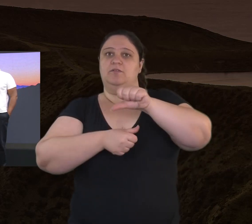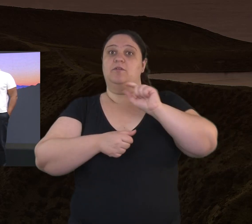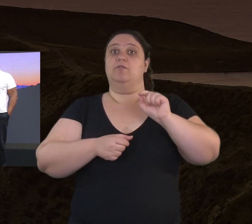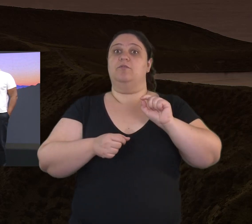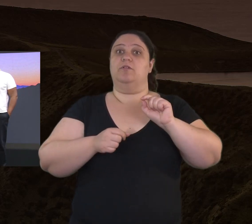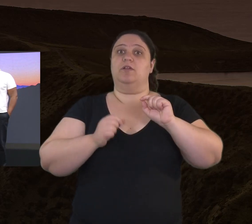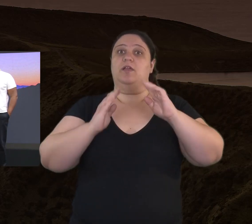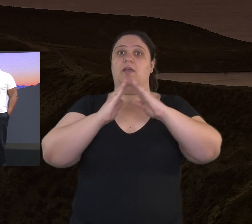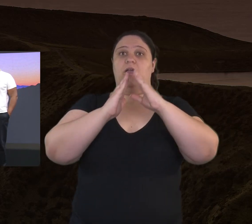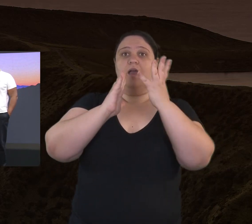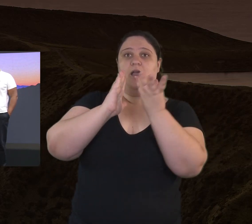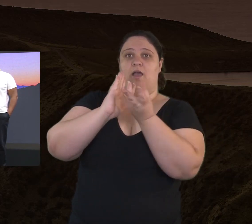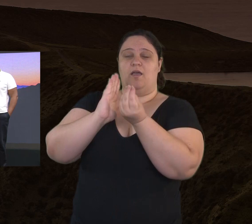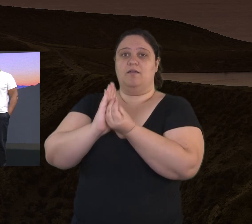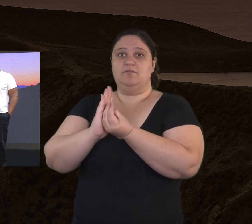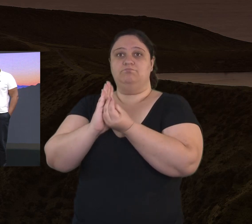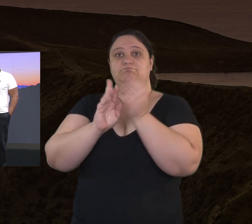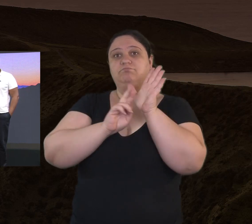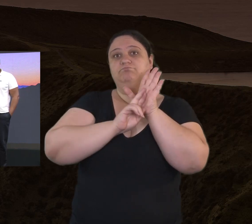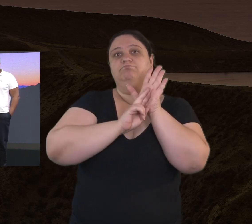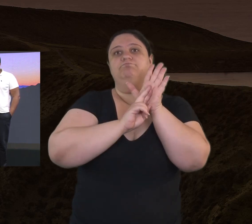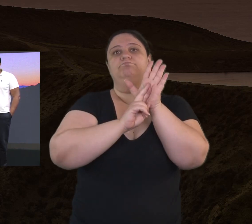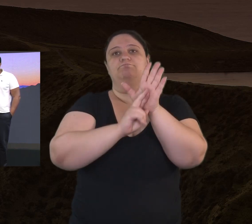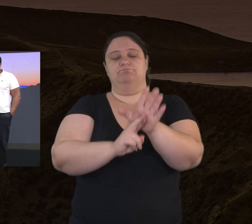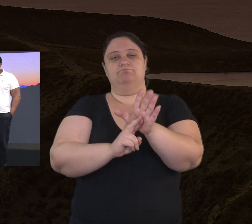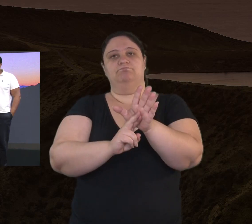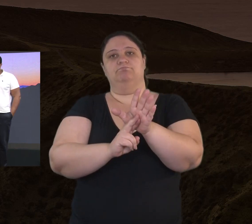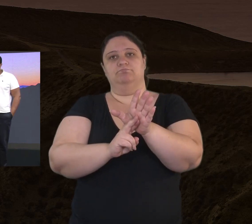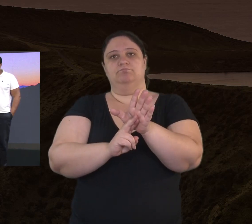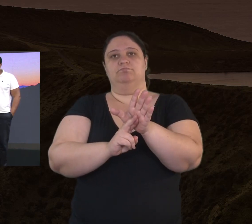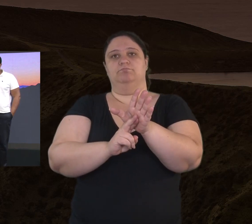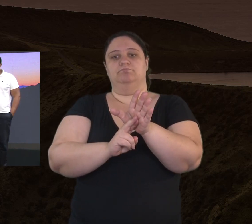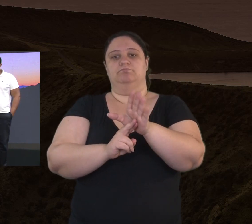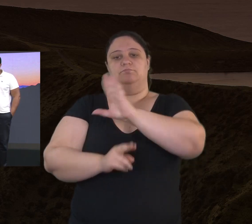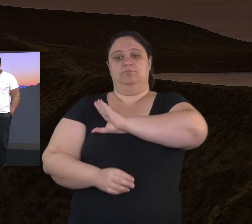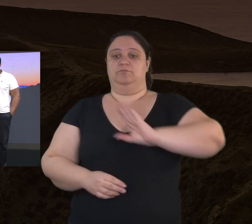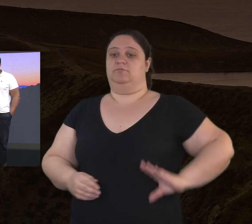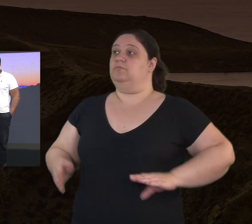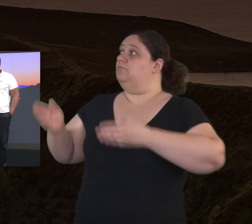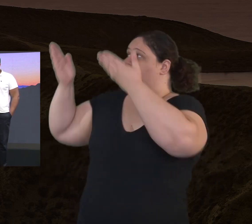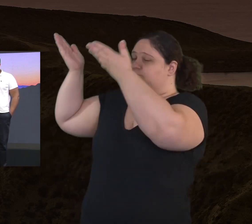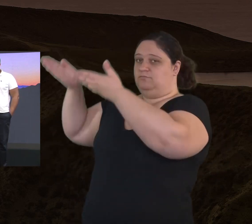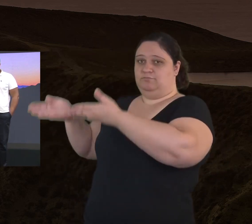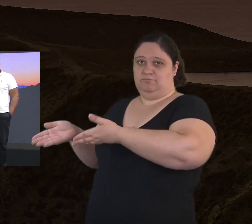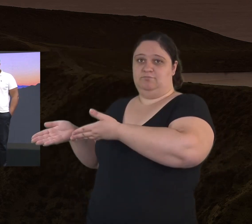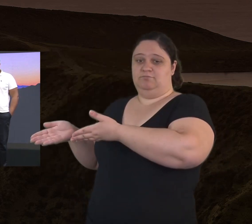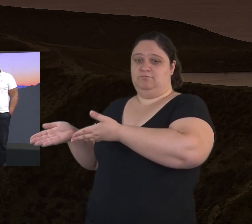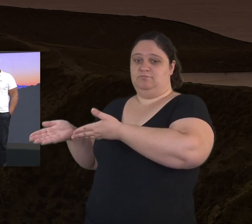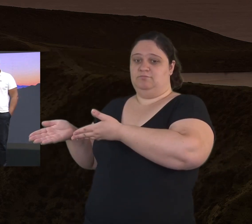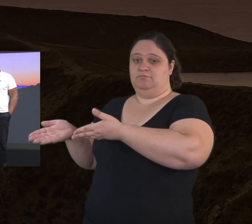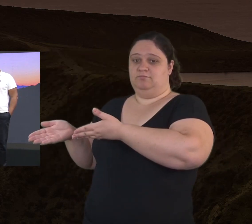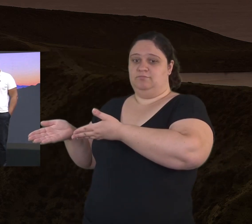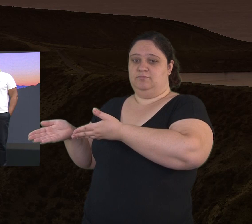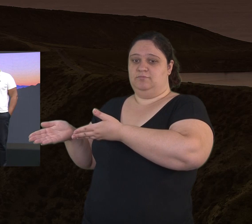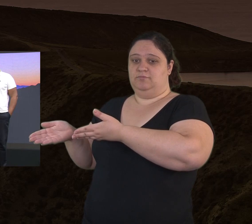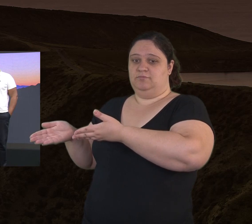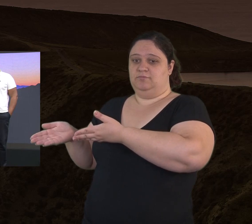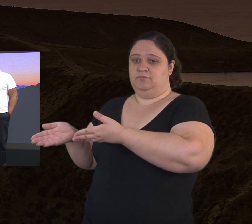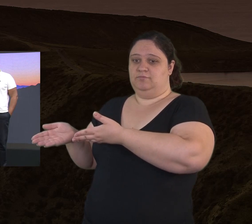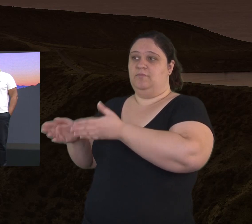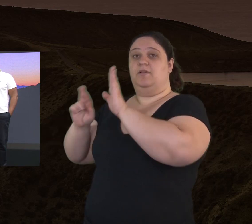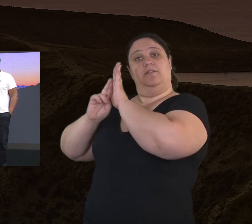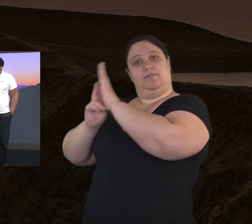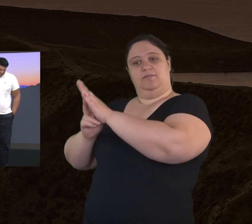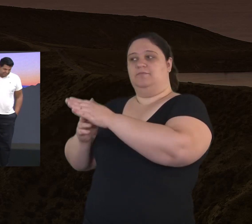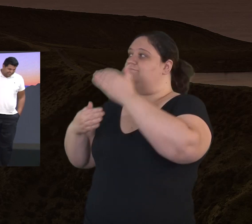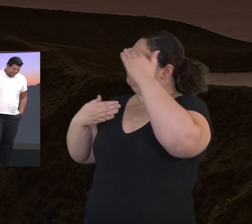a igreja como a plenitude de Deus, de Cristo. Então isso aqui é a plenitude, isso aqui é riqueza.